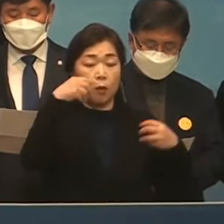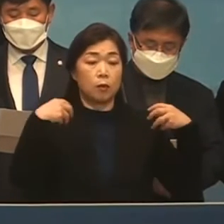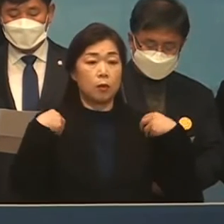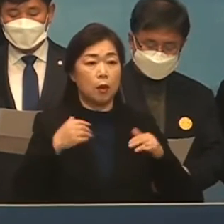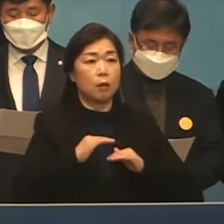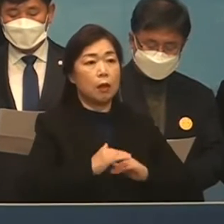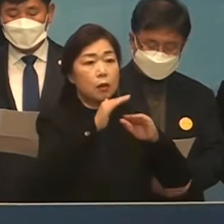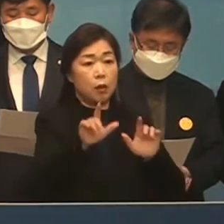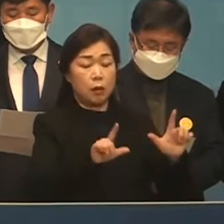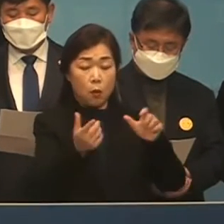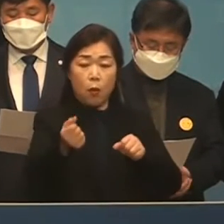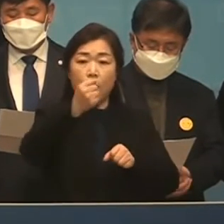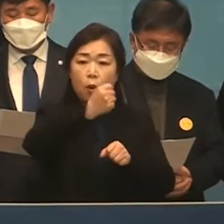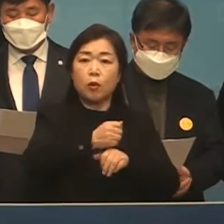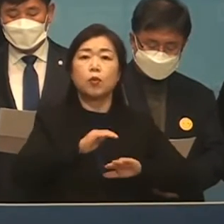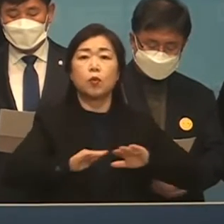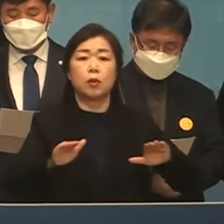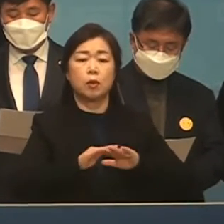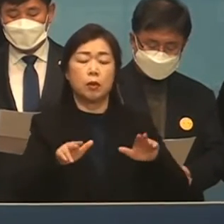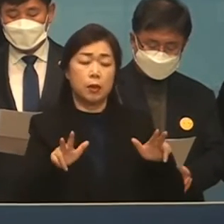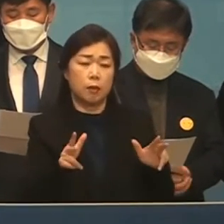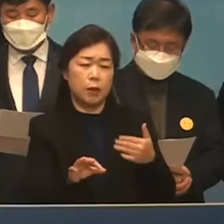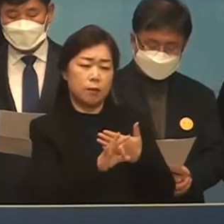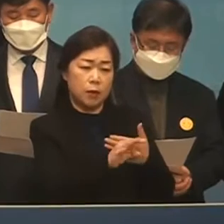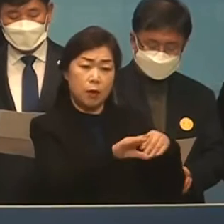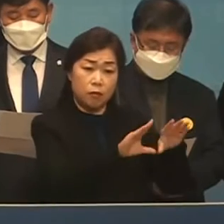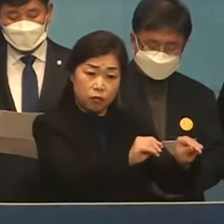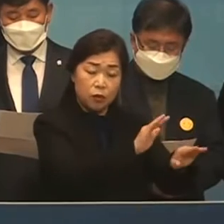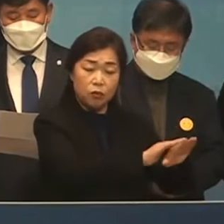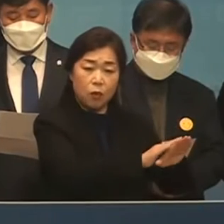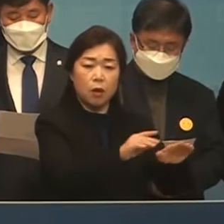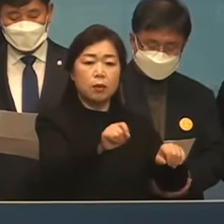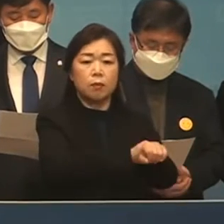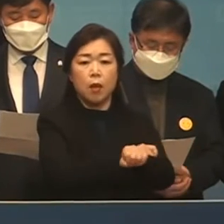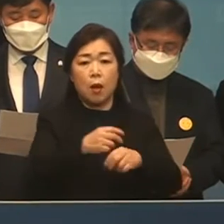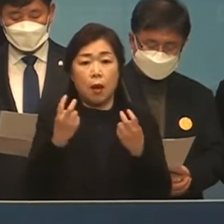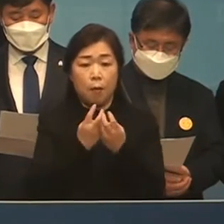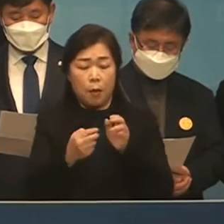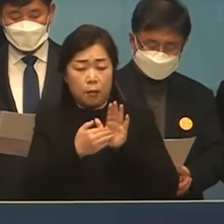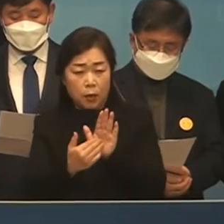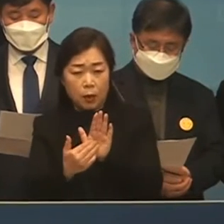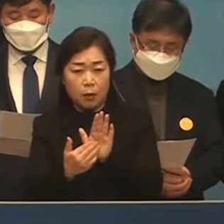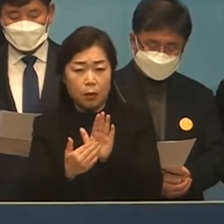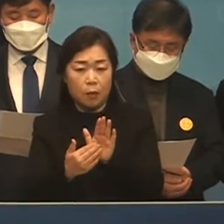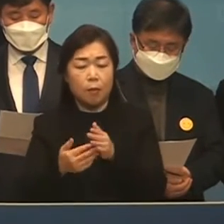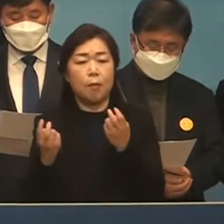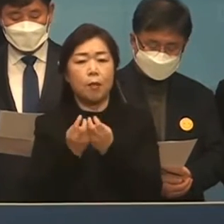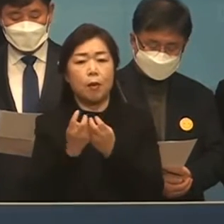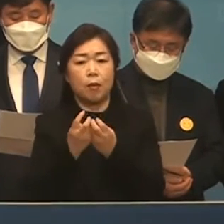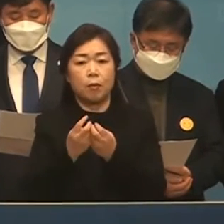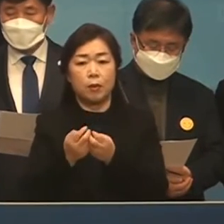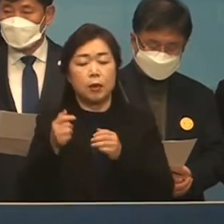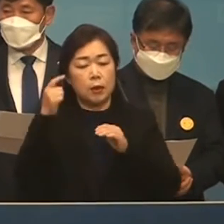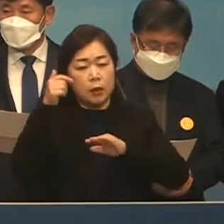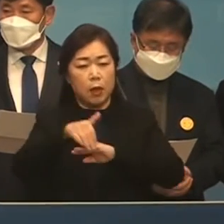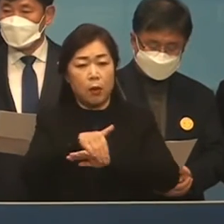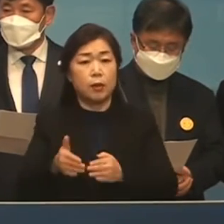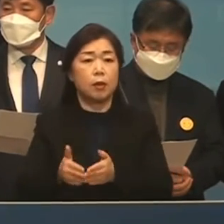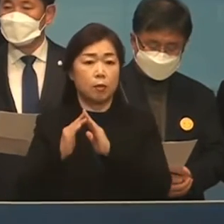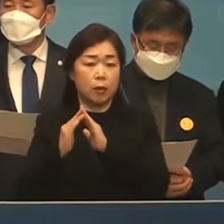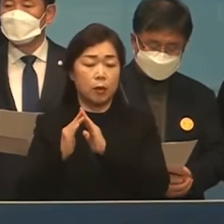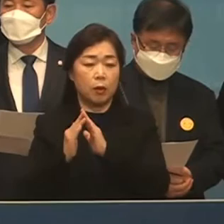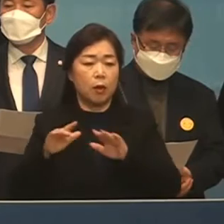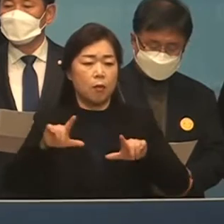단계적 일상회복 조치를 잠정 중단하고 특별 방역 대책에 도입했습니다.